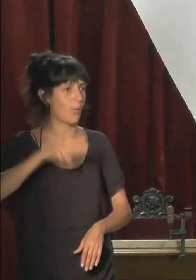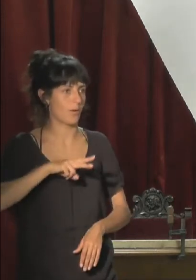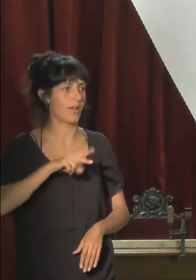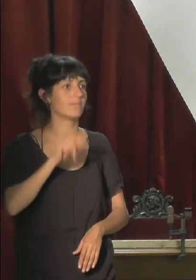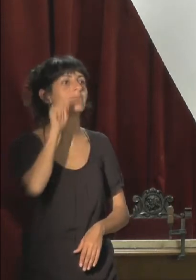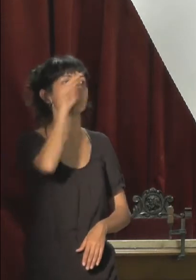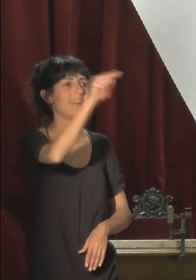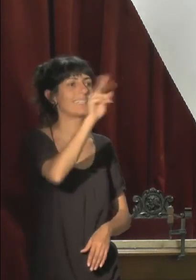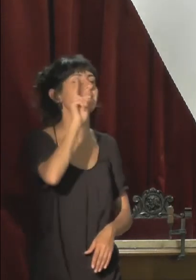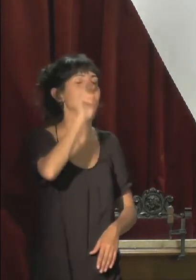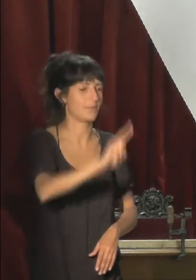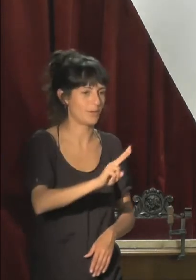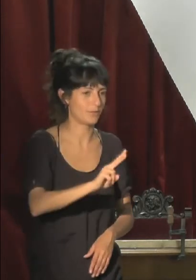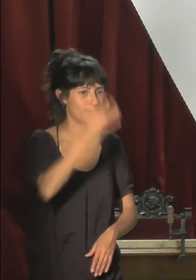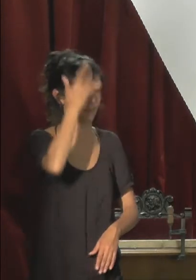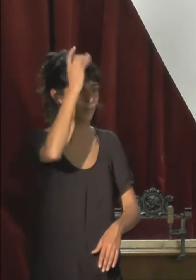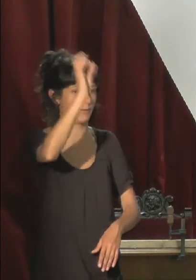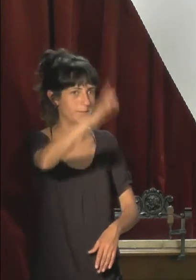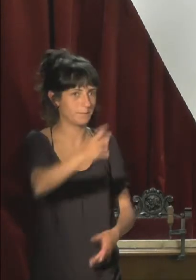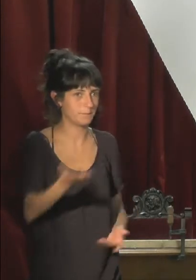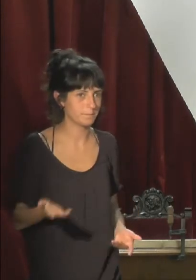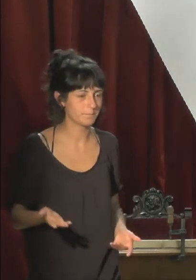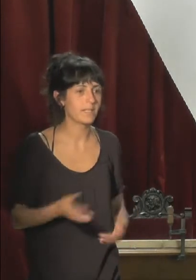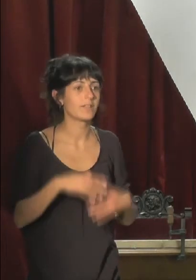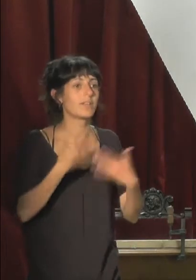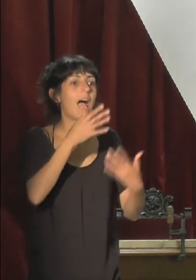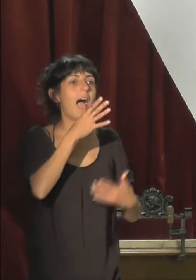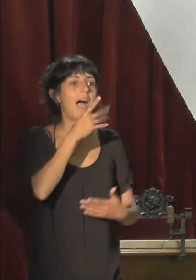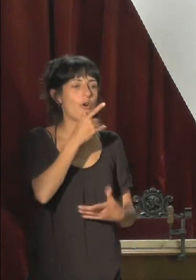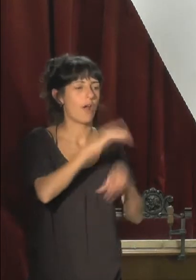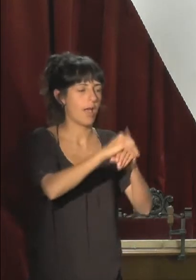amigas e amigos, estamos ás portas, e